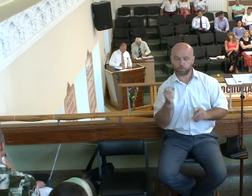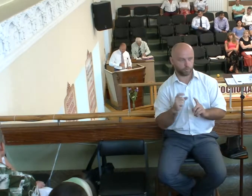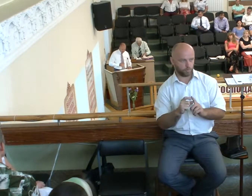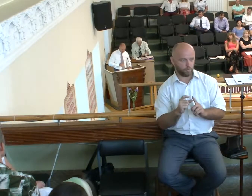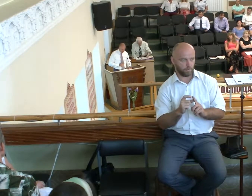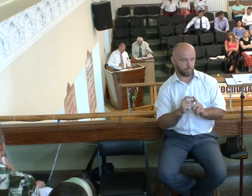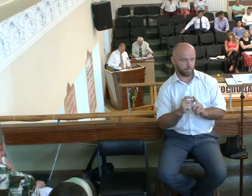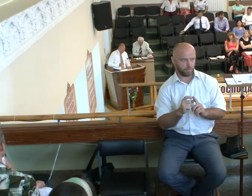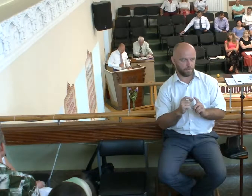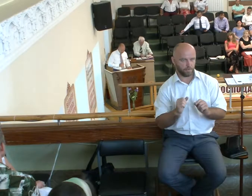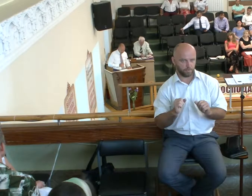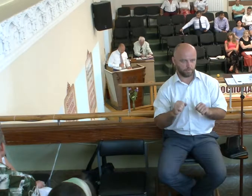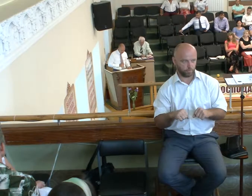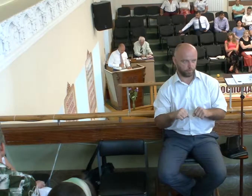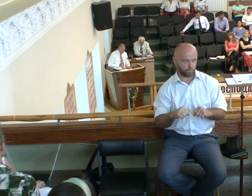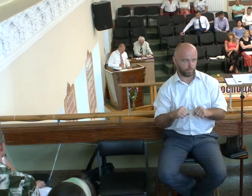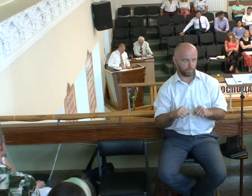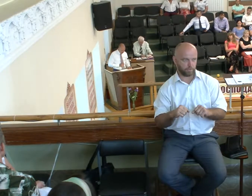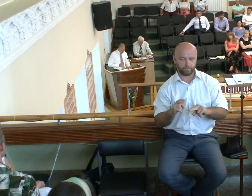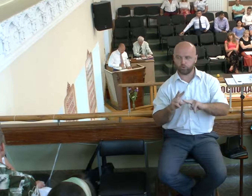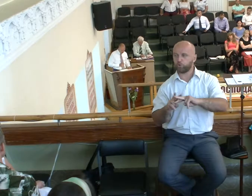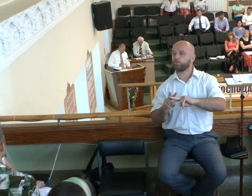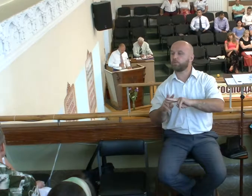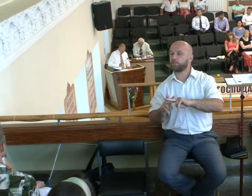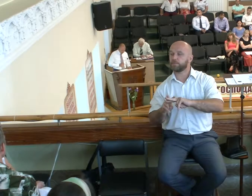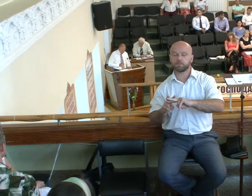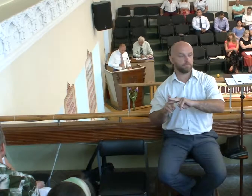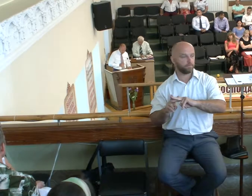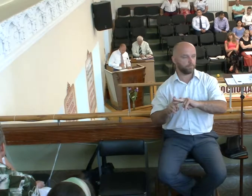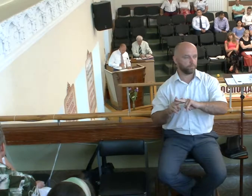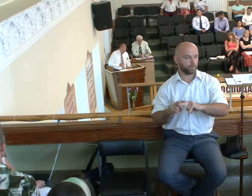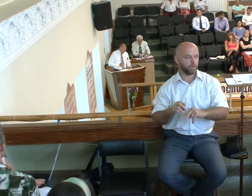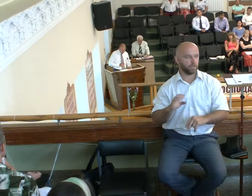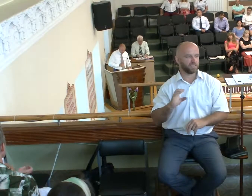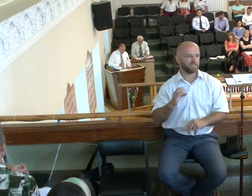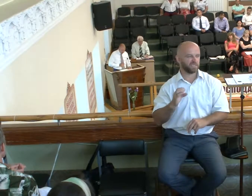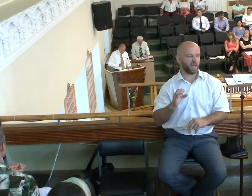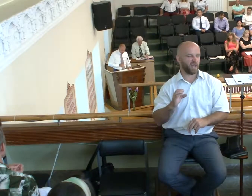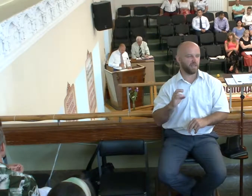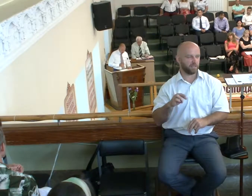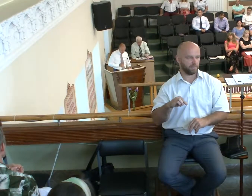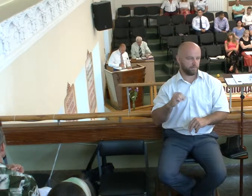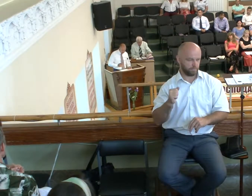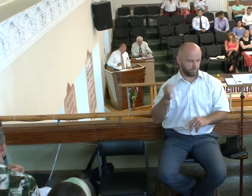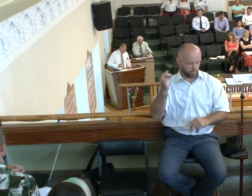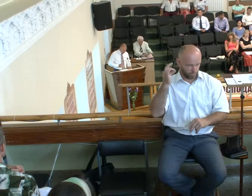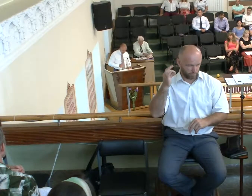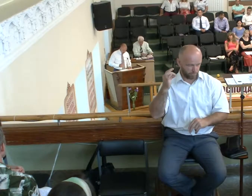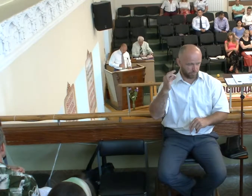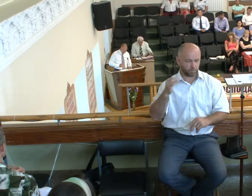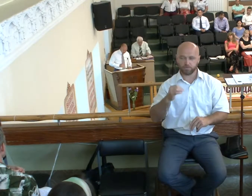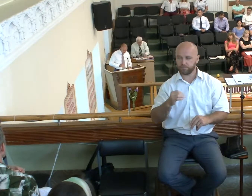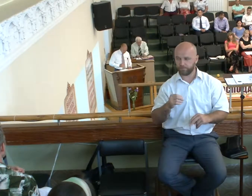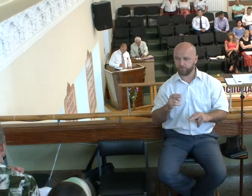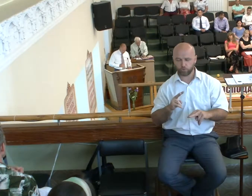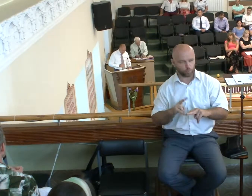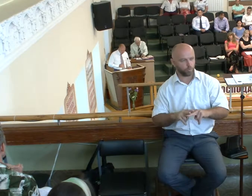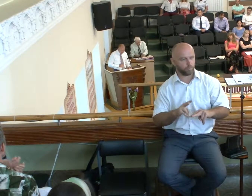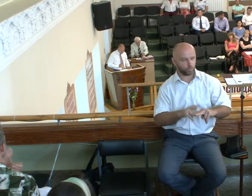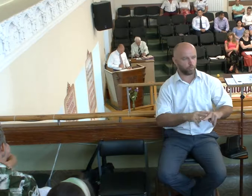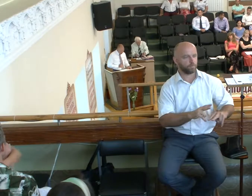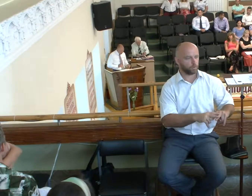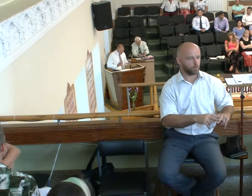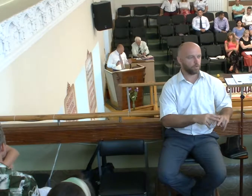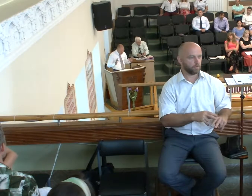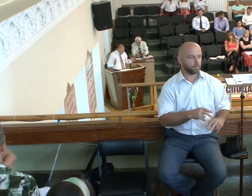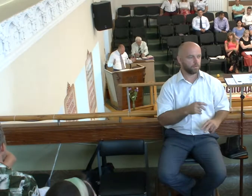слово можно было стать жертвой репрессий. Между тем, этому поэту не только удалось выжить, но и стать культовой